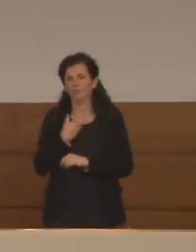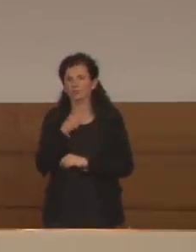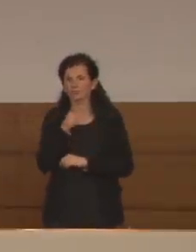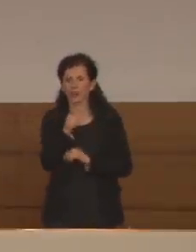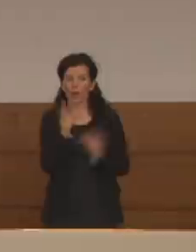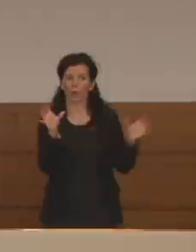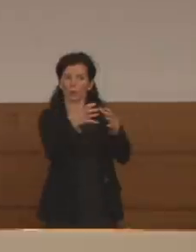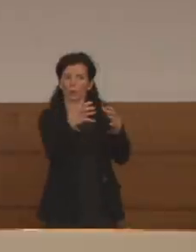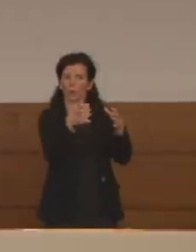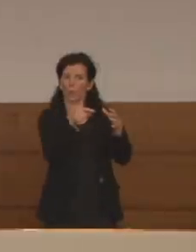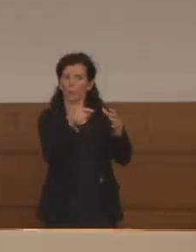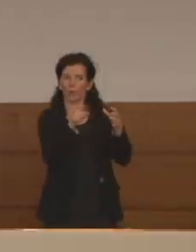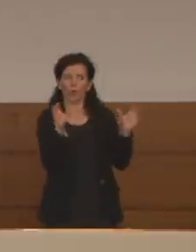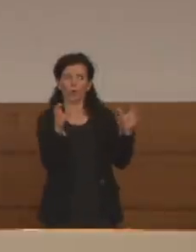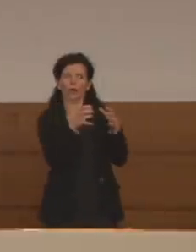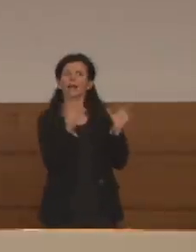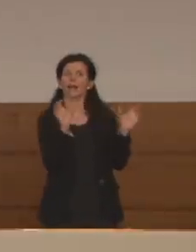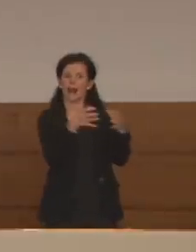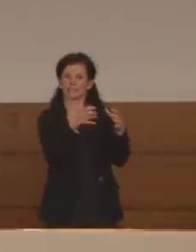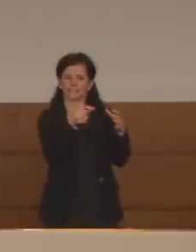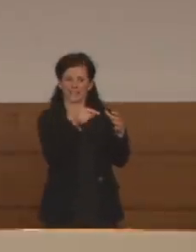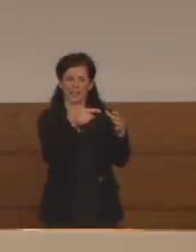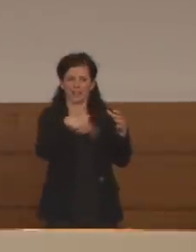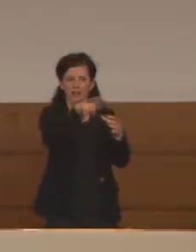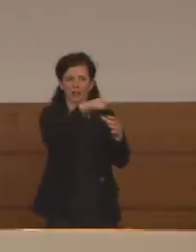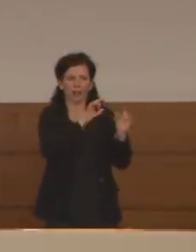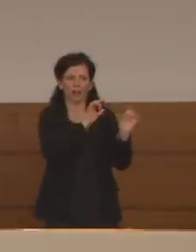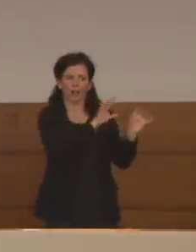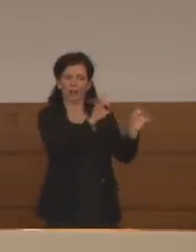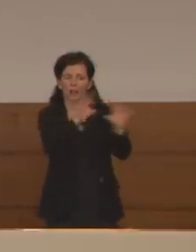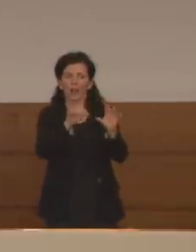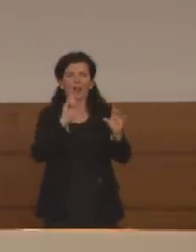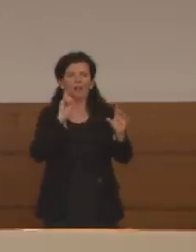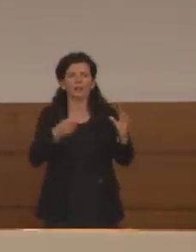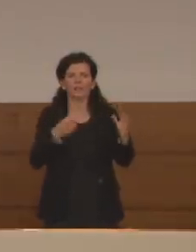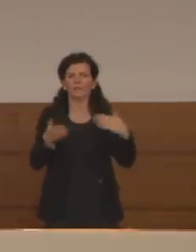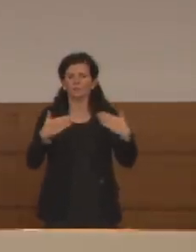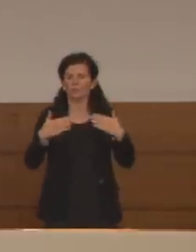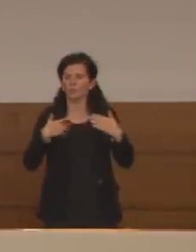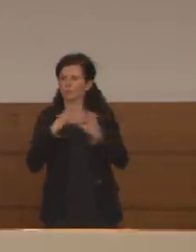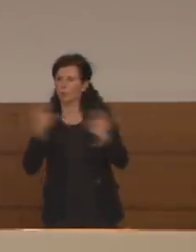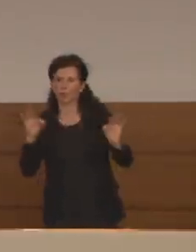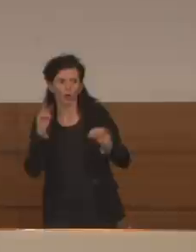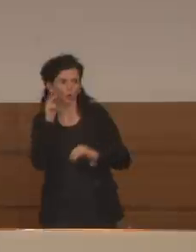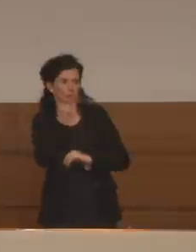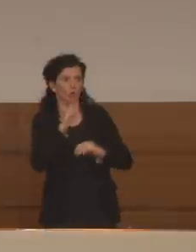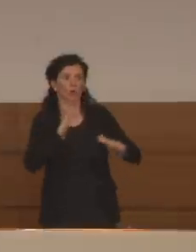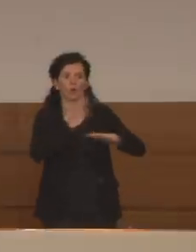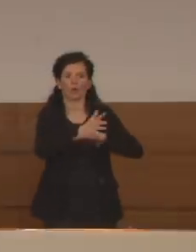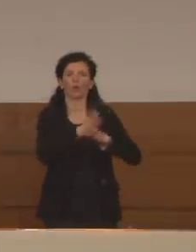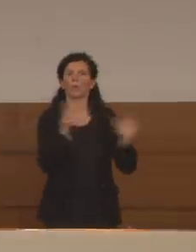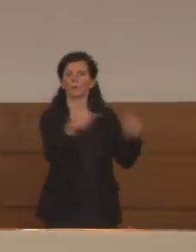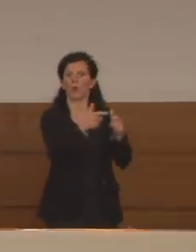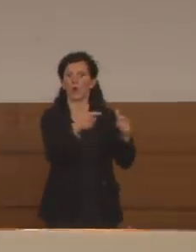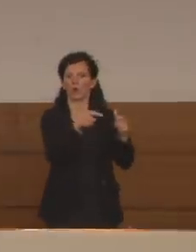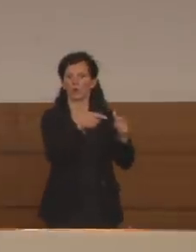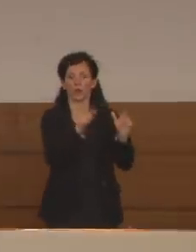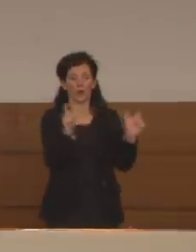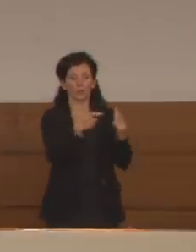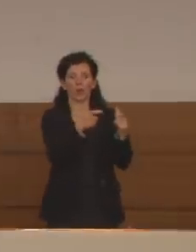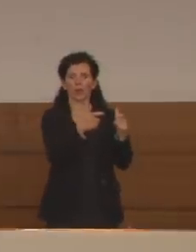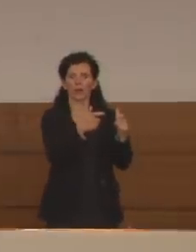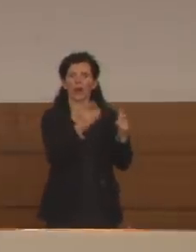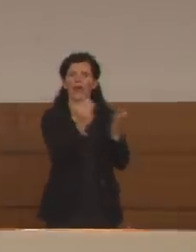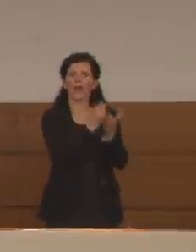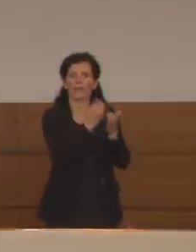classe dei grappoli dei casi di potenza dovremmo essere prontissimo a identificarli e a bloccarli contenerli